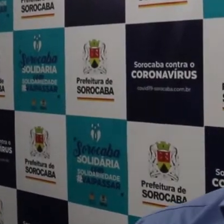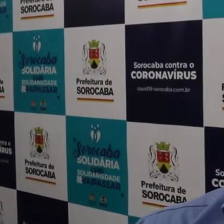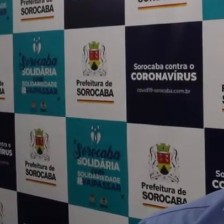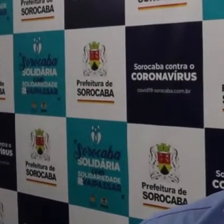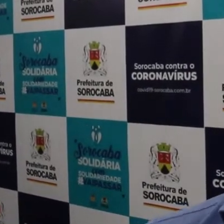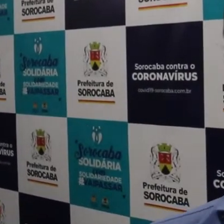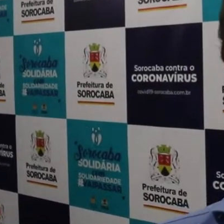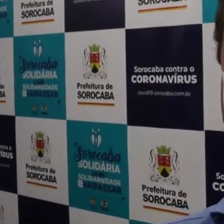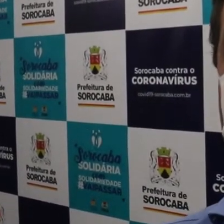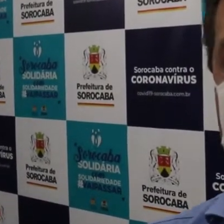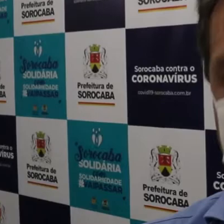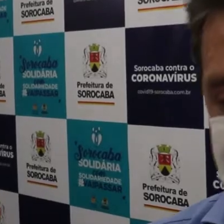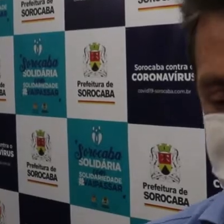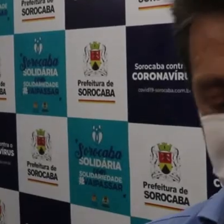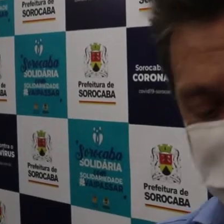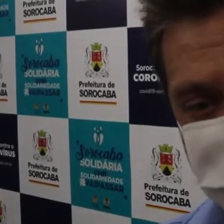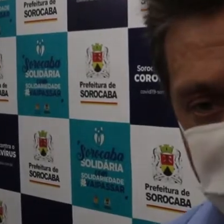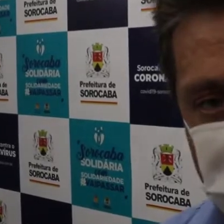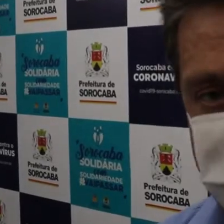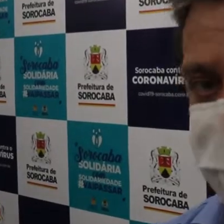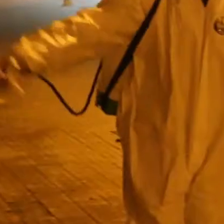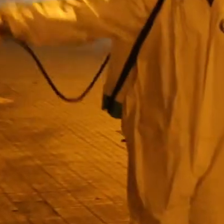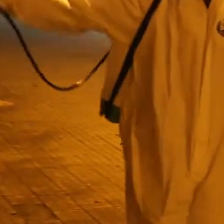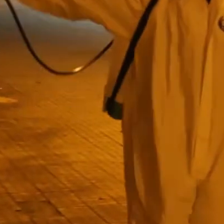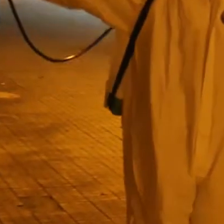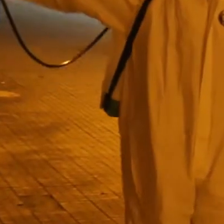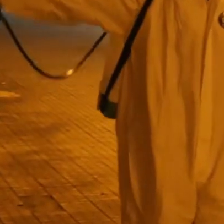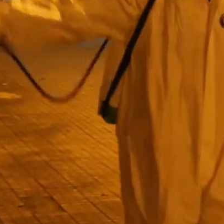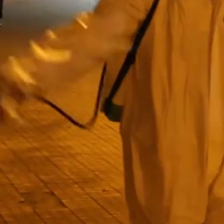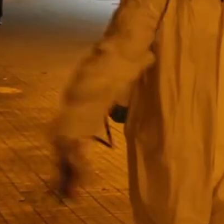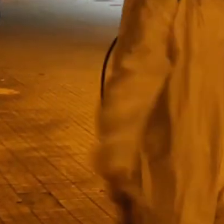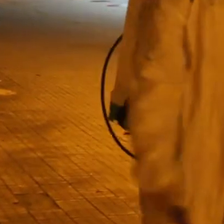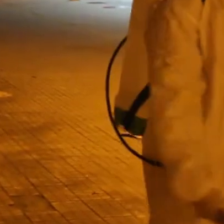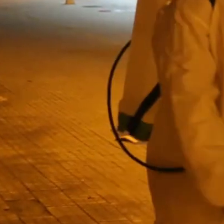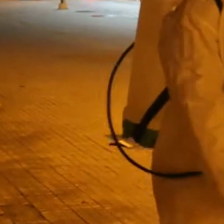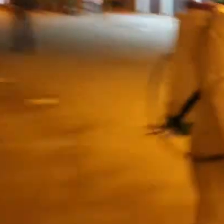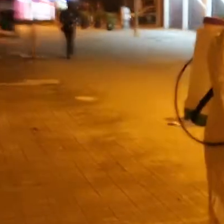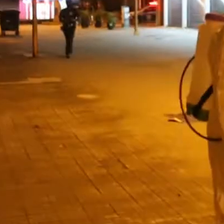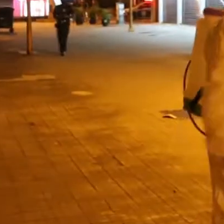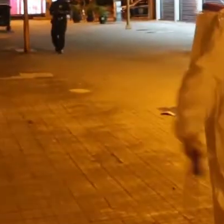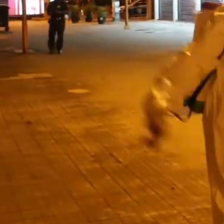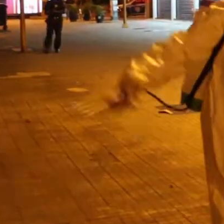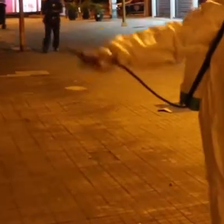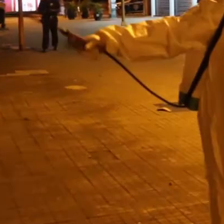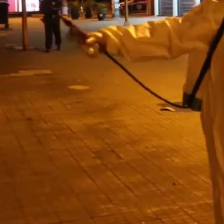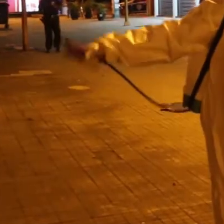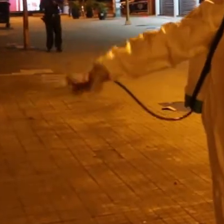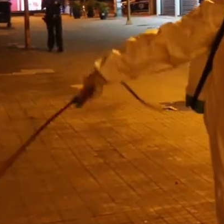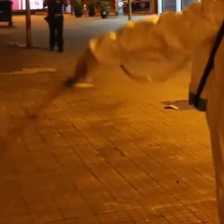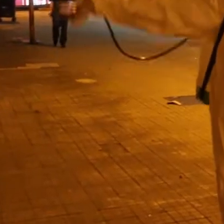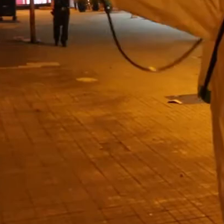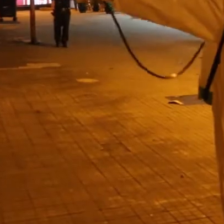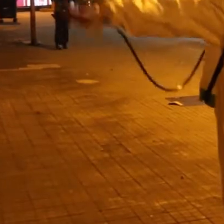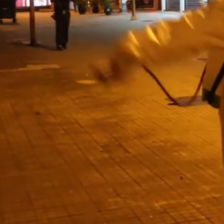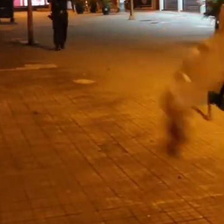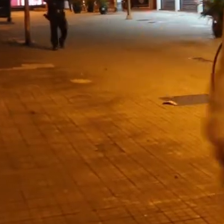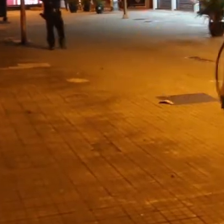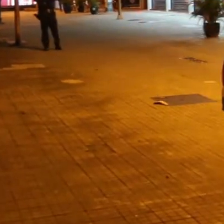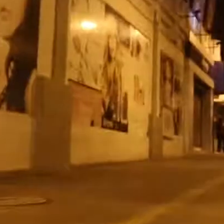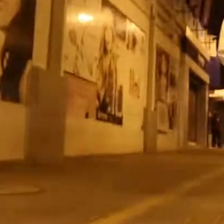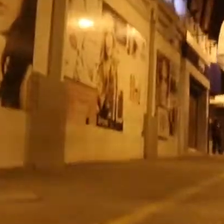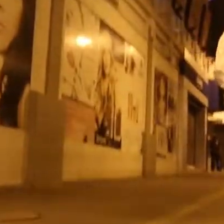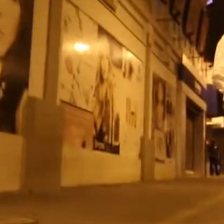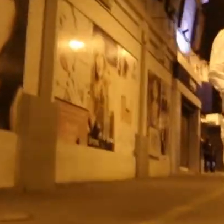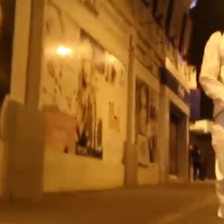porque preciso, não me aglomero, vou de máscara, lavo minhas mãos, tudo certo. Para que não haja, que a gente entre numa